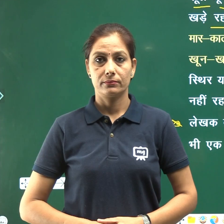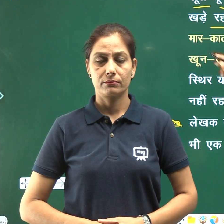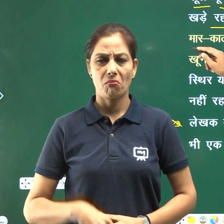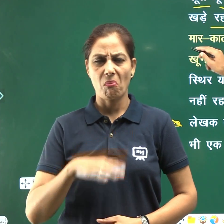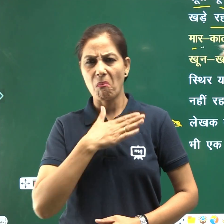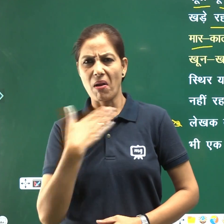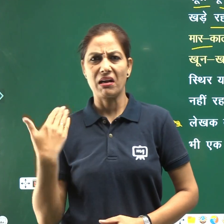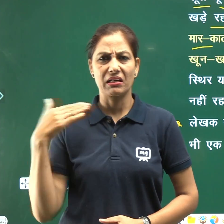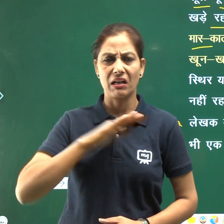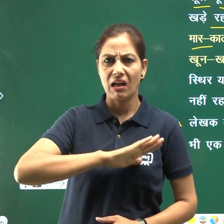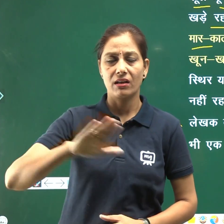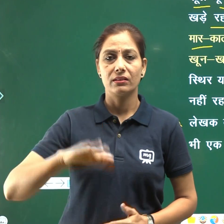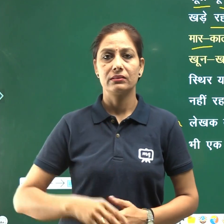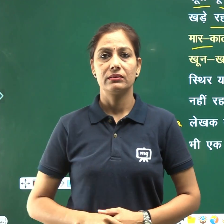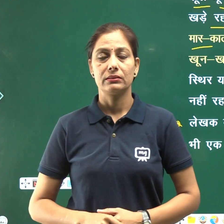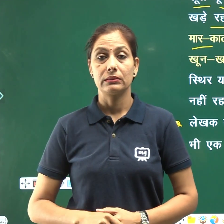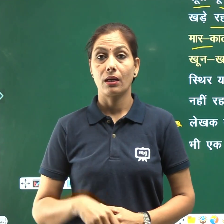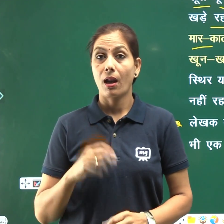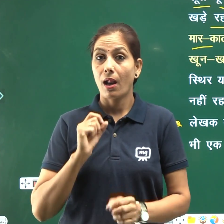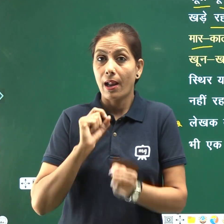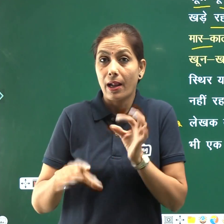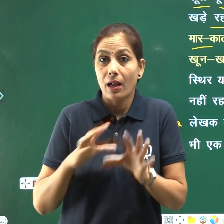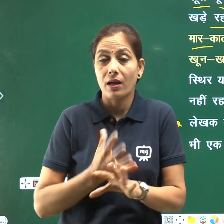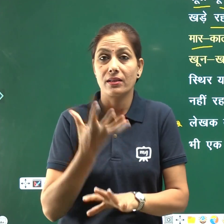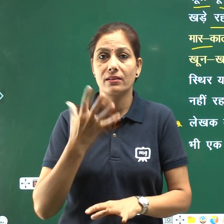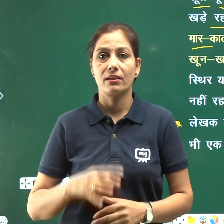मारकाट, अग्निदाह,